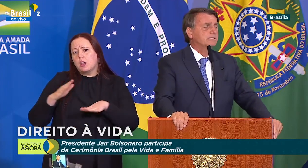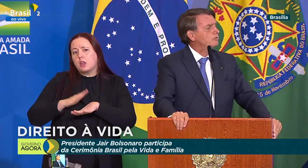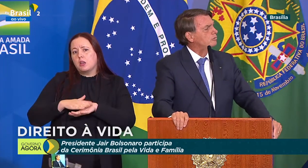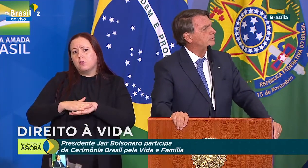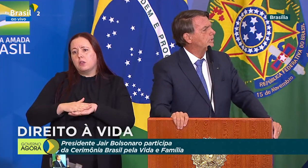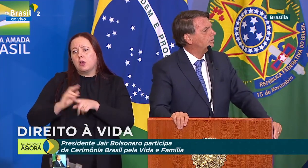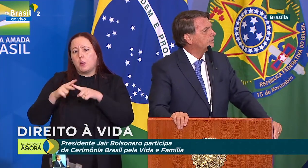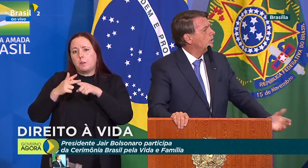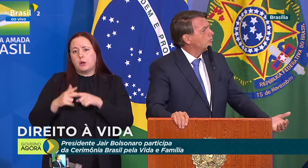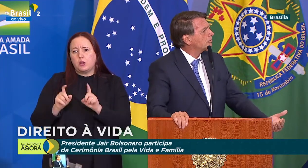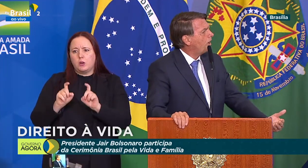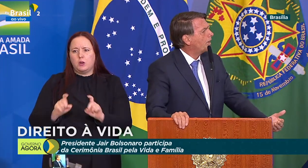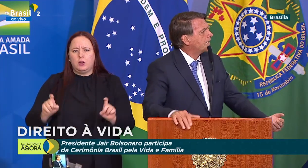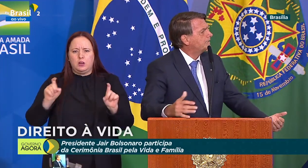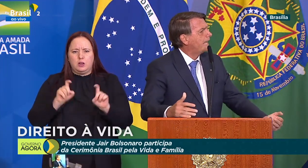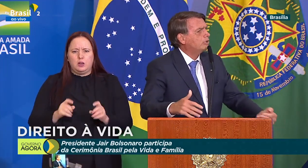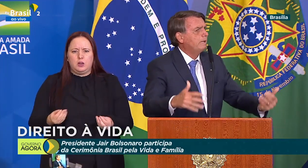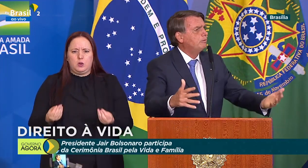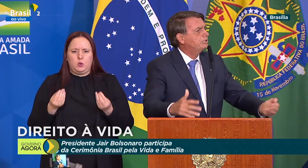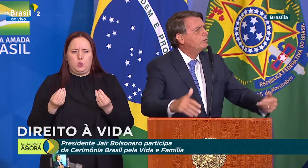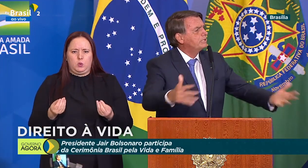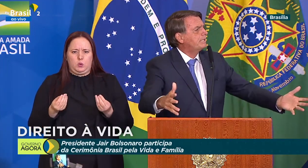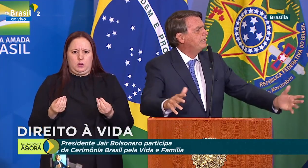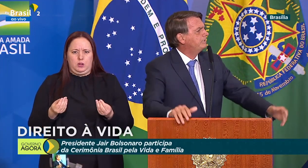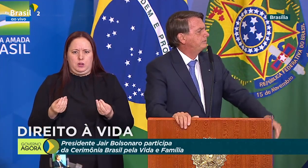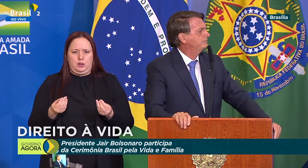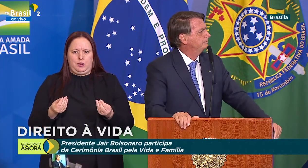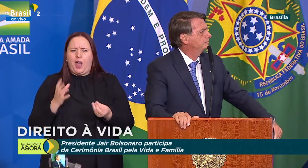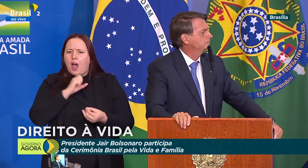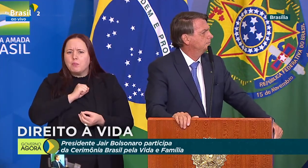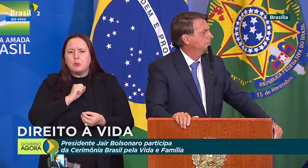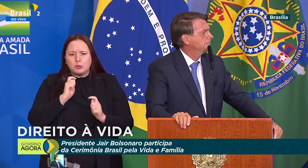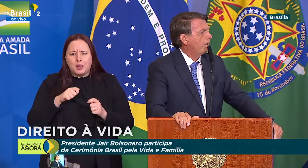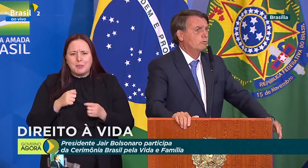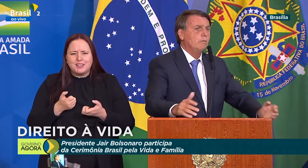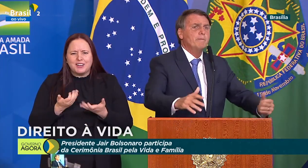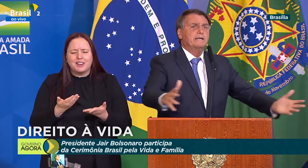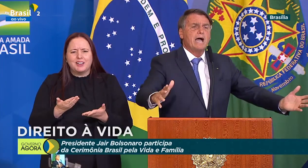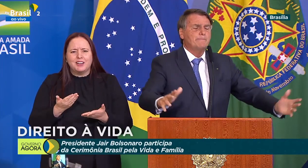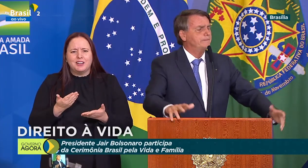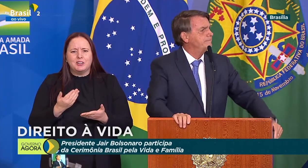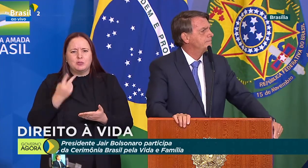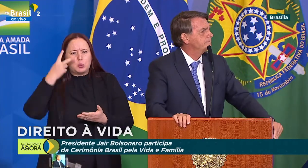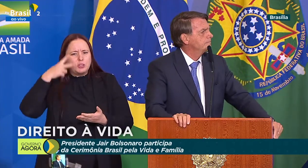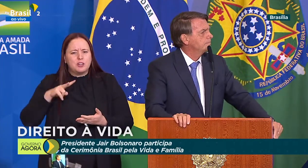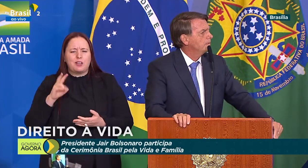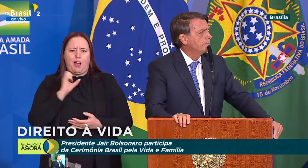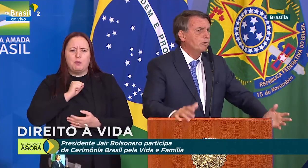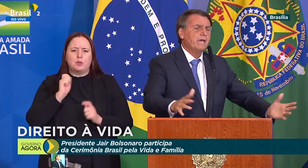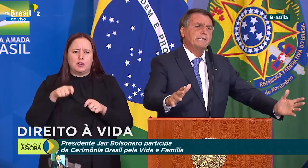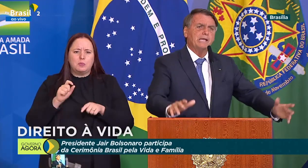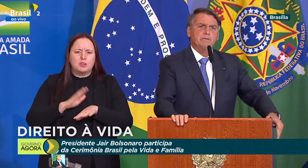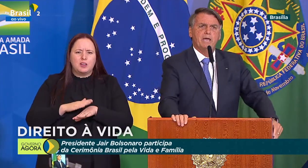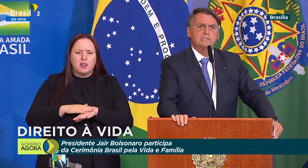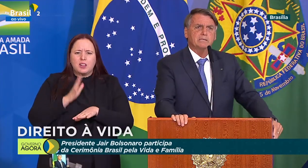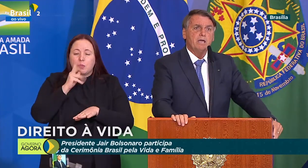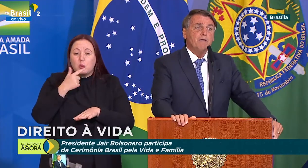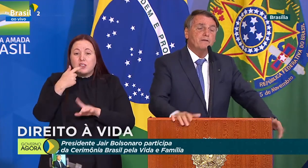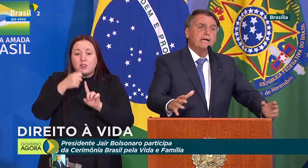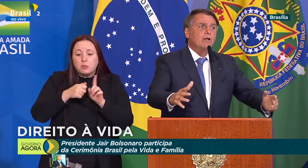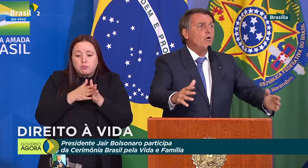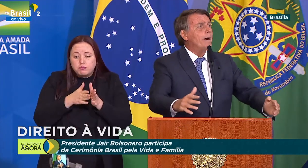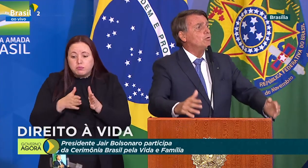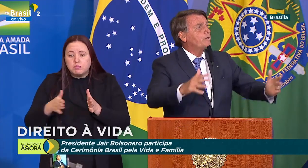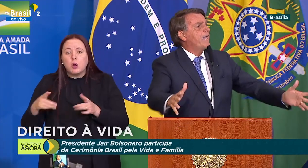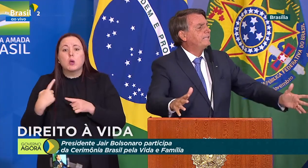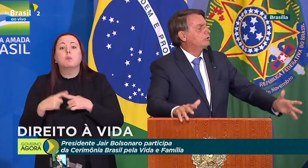fazia manutenção dos computadores os logs entrega no mesmo dia no dia seguinte é o como um backup porque sete vezes